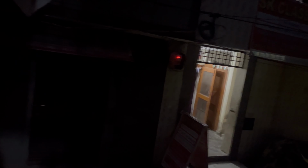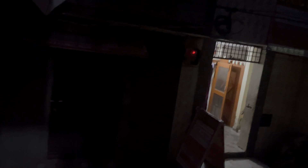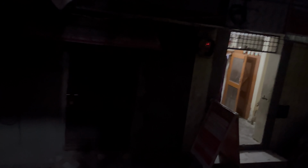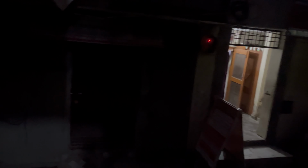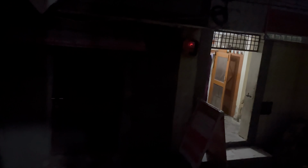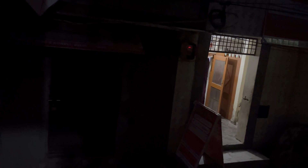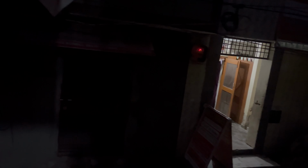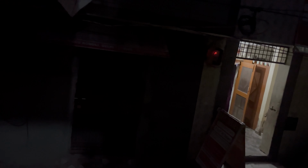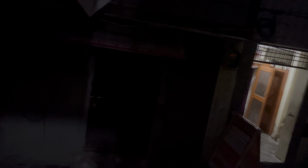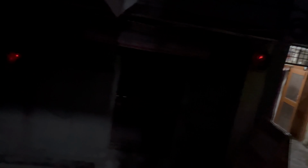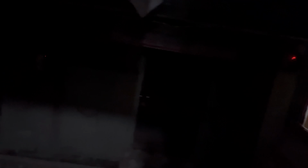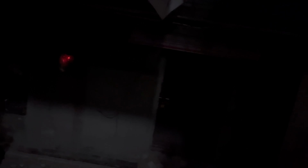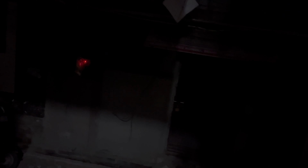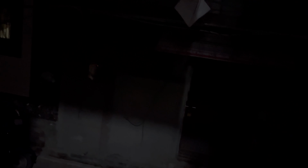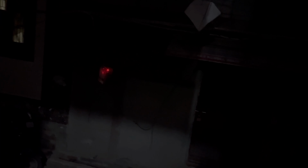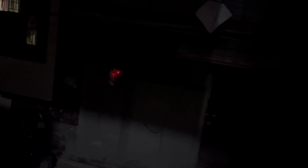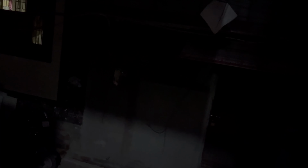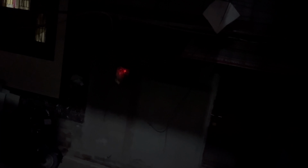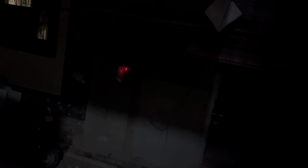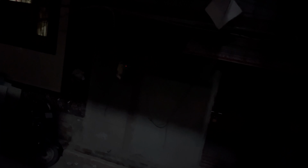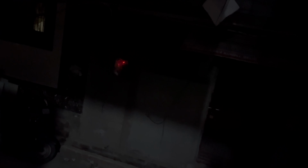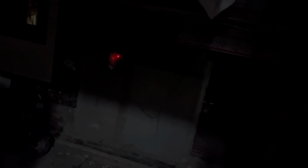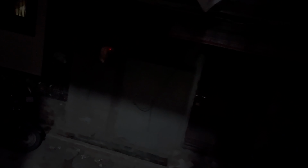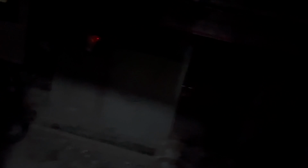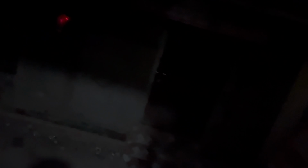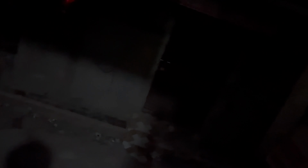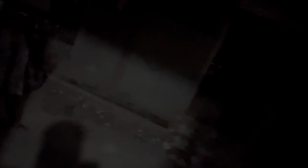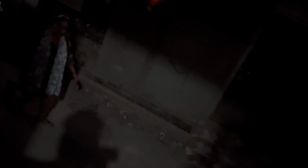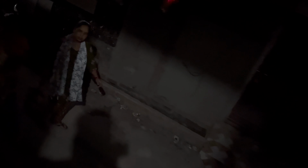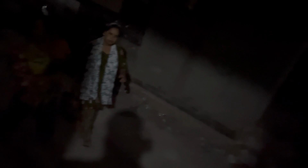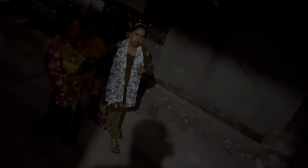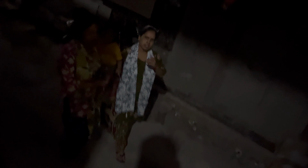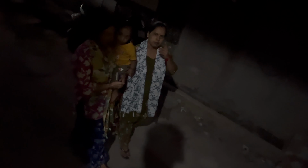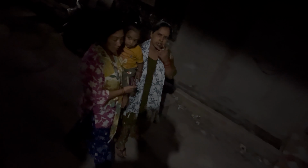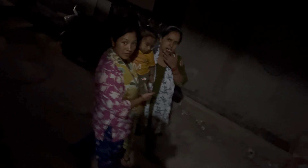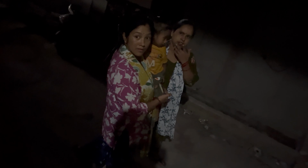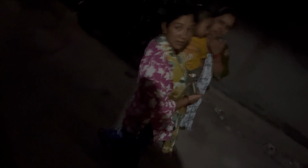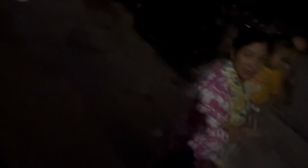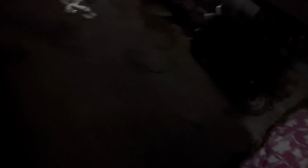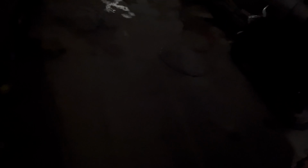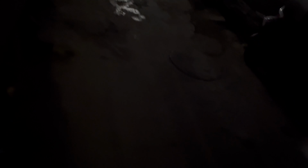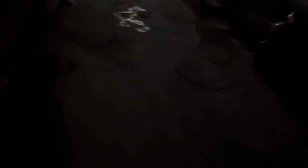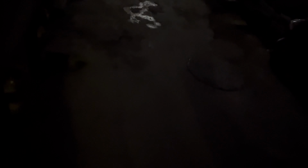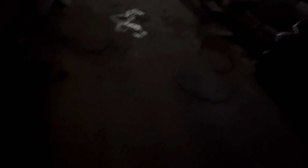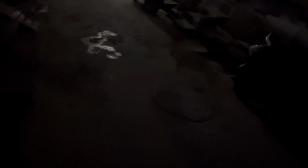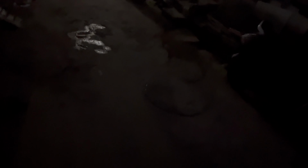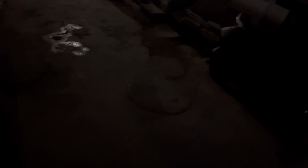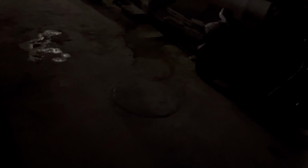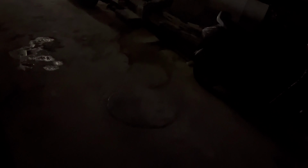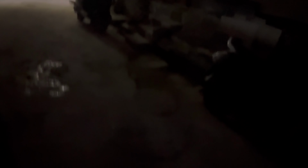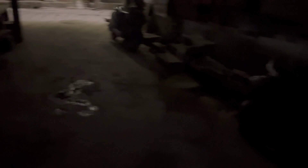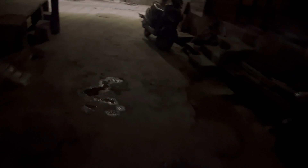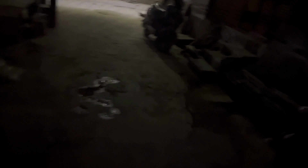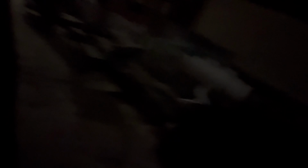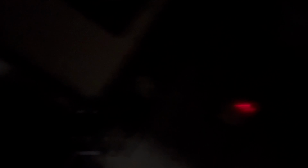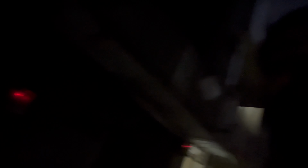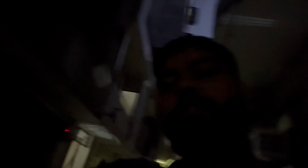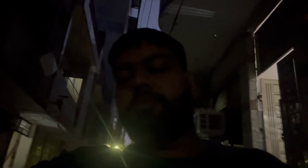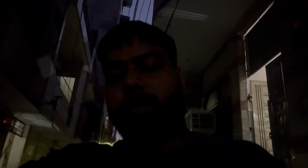आते हैं और चलते हैं। चलो गाइस नहीं कमरा ले, चलो भाई